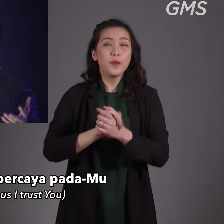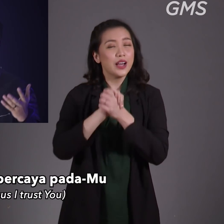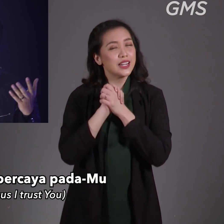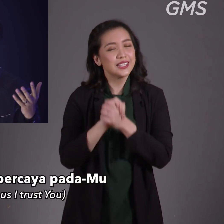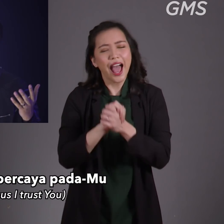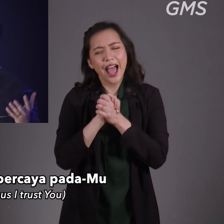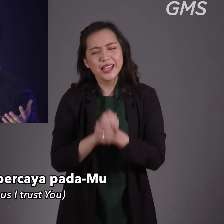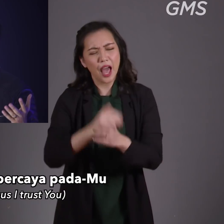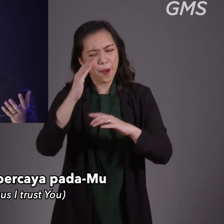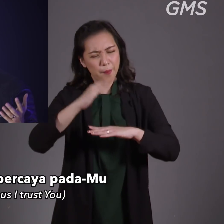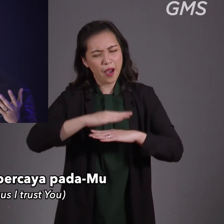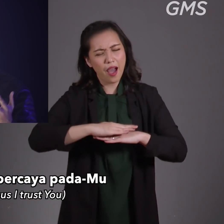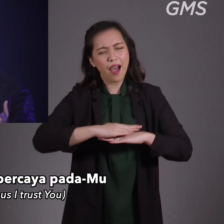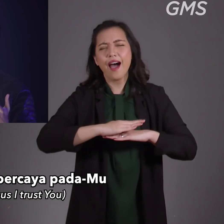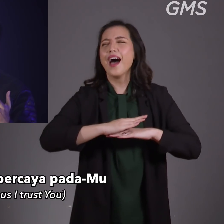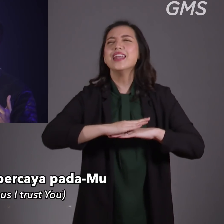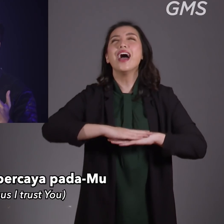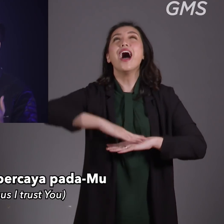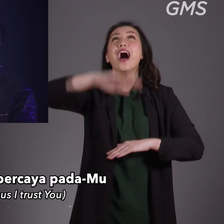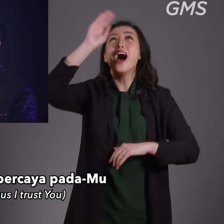Yesus, ku percaya